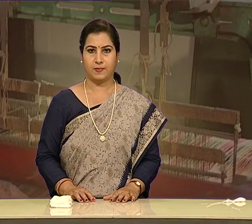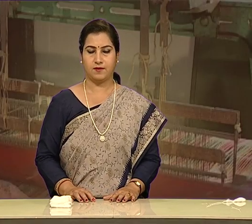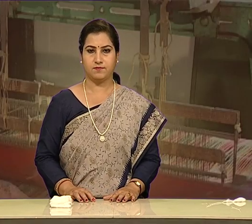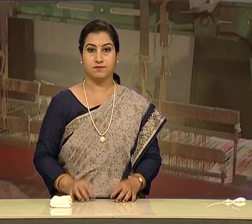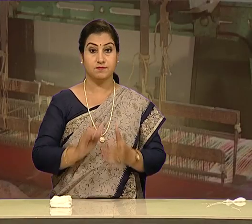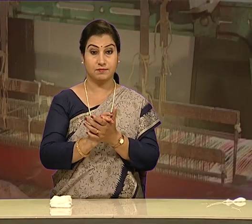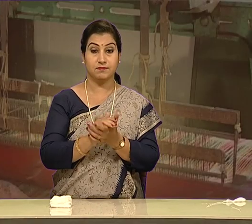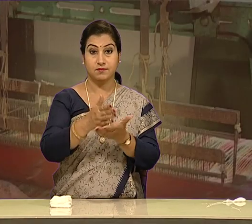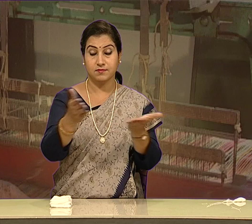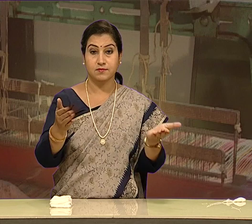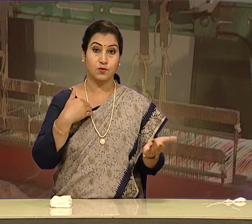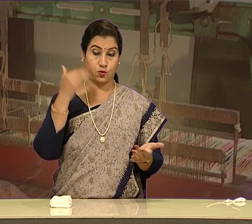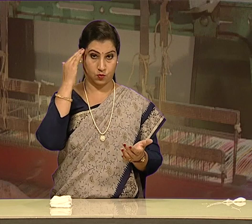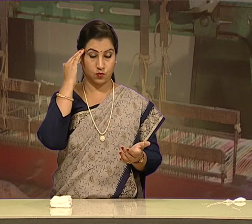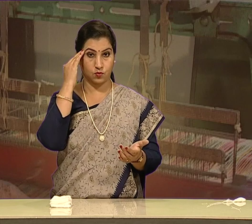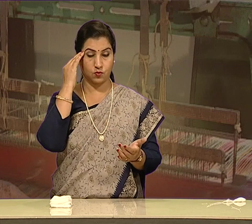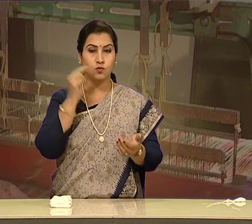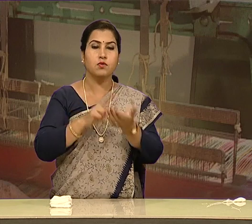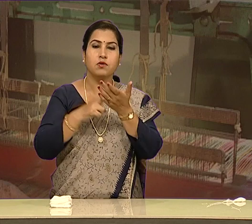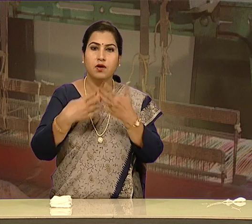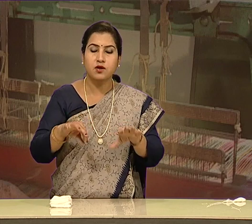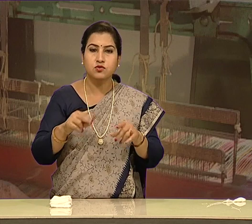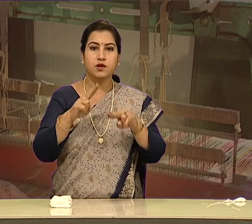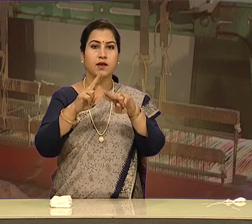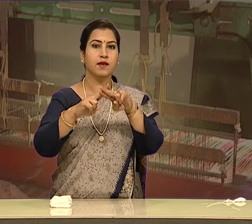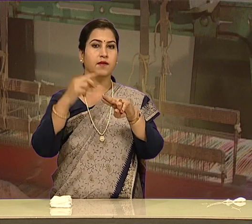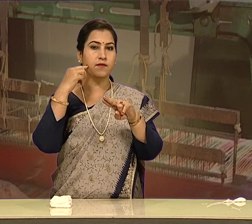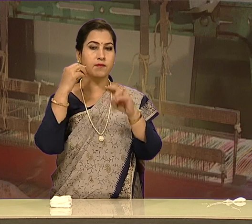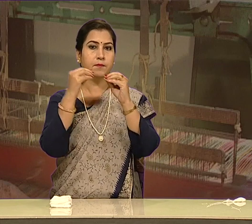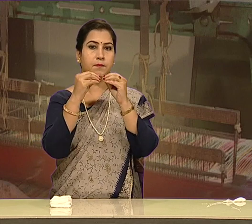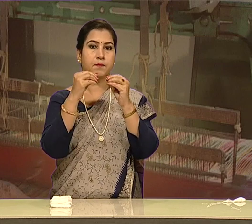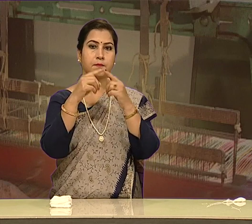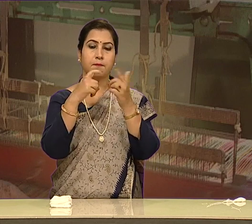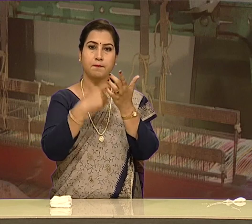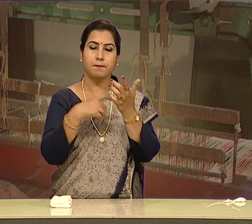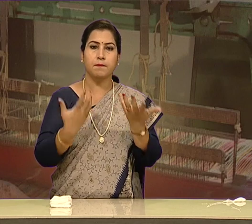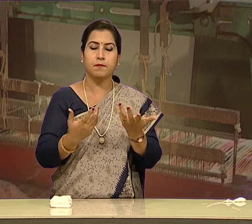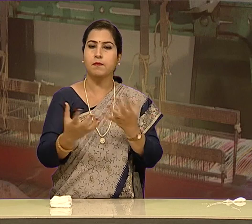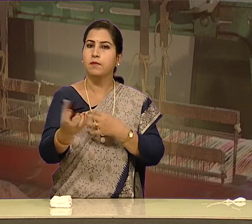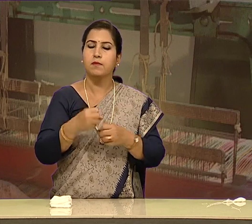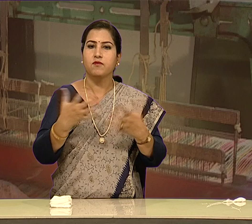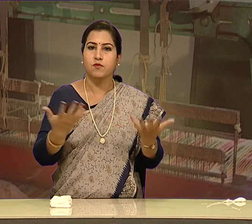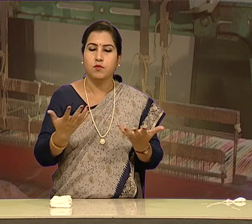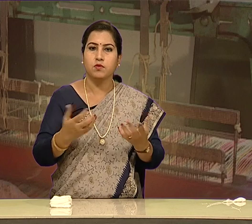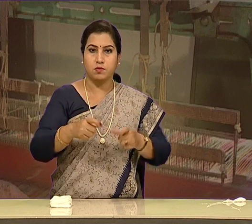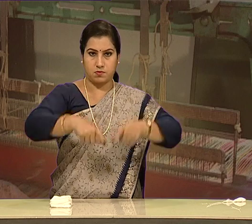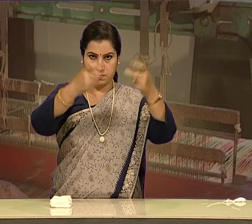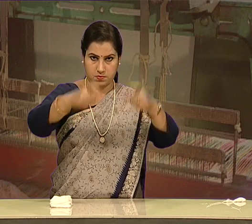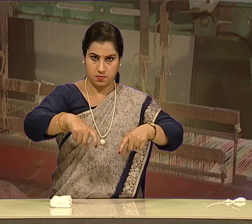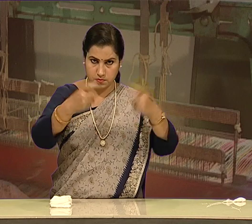साथियों, हम जानते हैं कि प्राकृतिक रेशे पौधों या जंतुओं से प्राप्त किए जाते हैं।